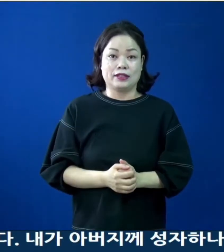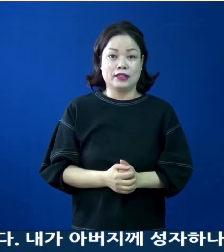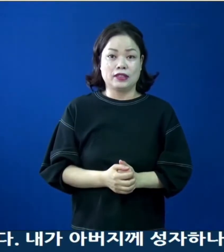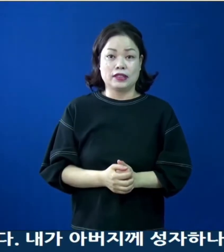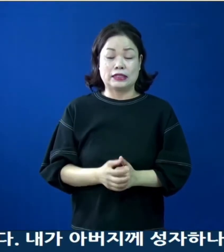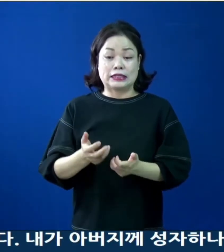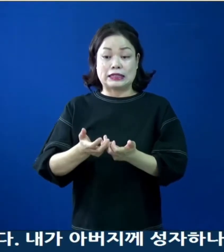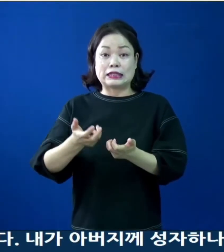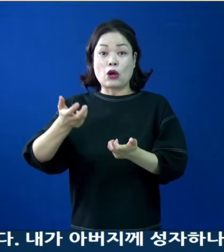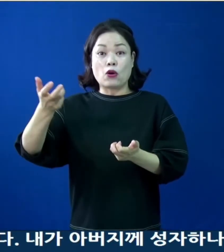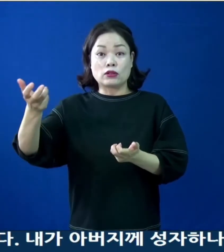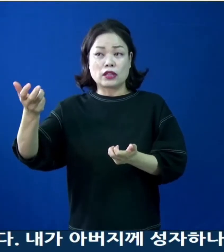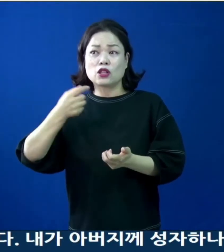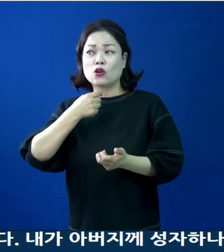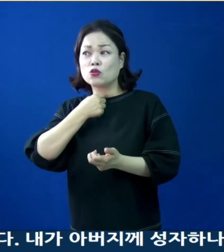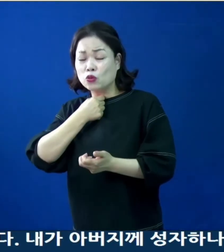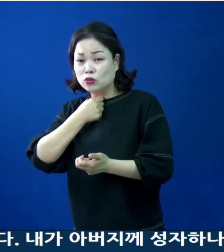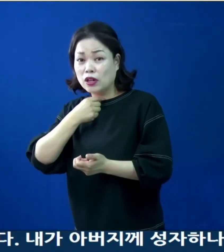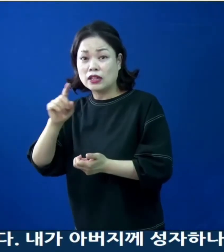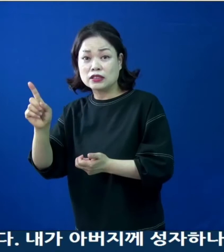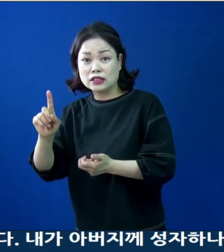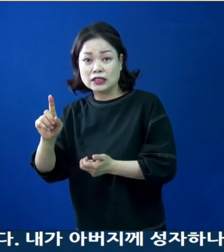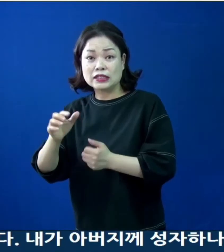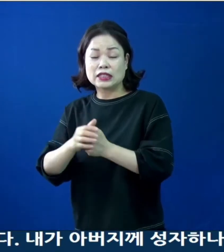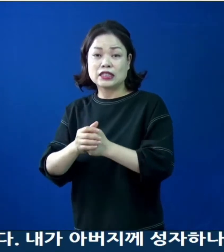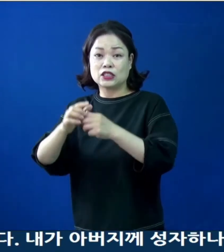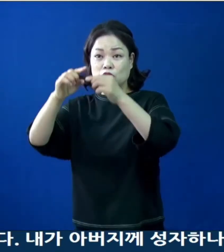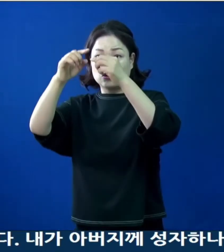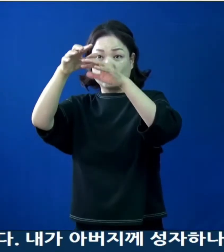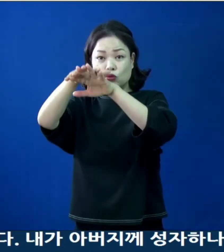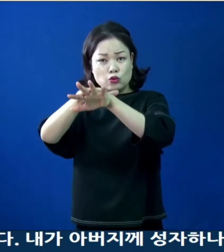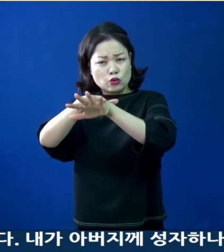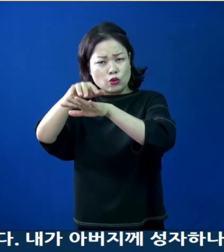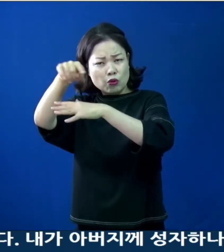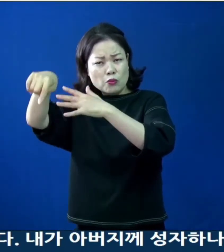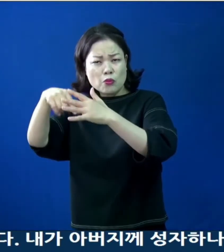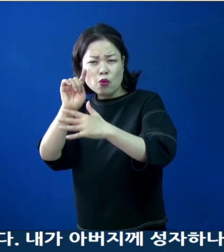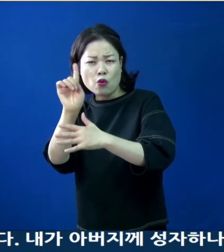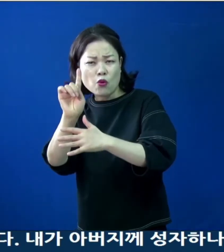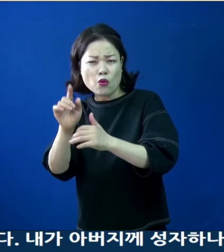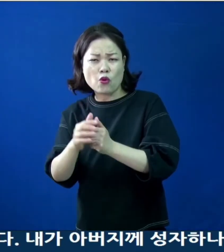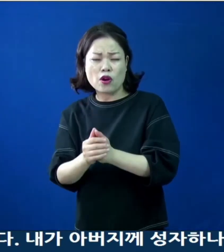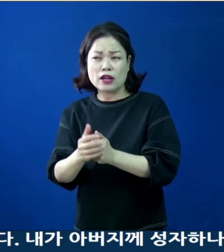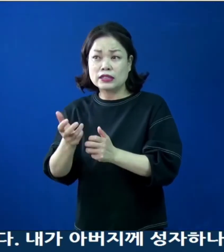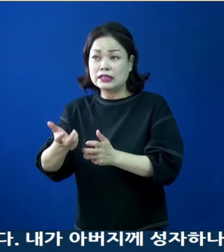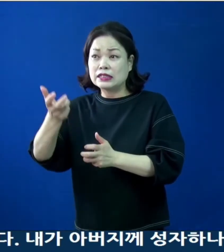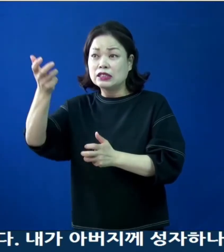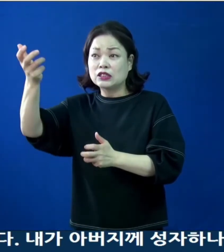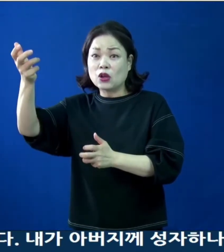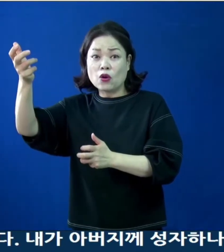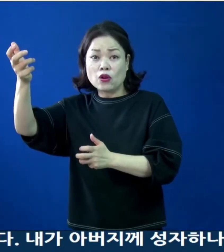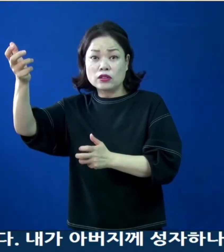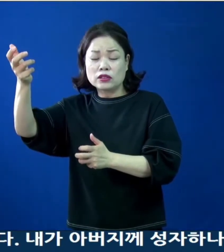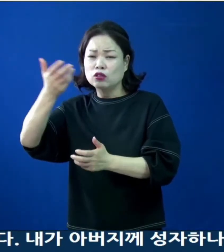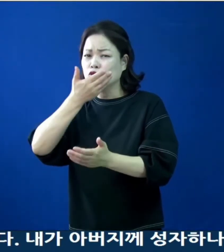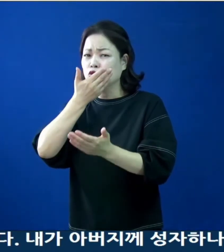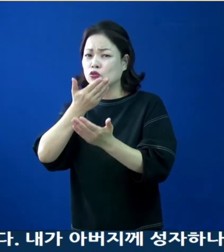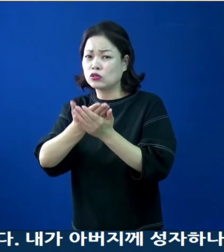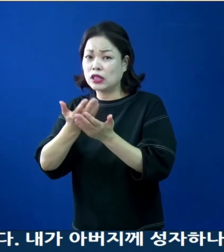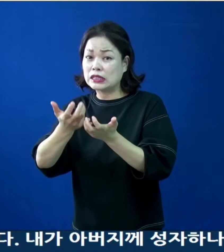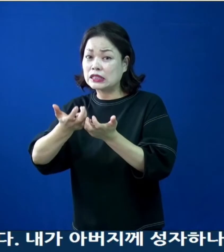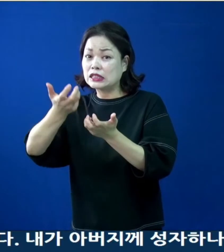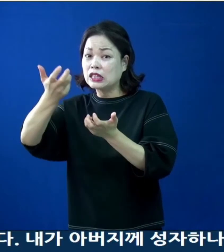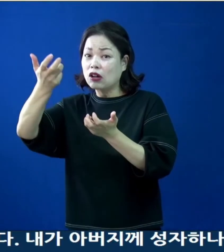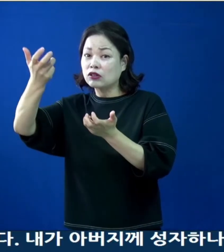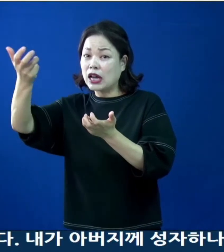말해서 떠나는데 요청한다. 그러니 이 구조 속에서 느낄 수 있는 건 무엇이죠? 떠나는 시점이 중요한 거예요.